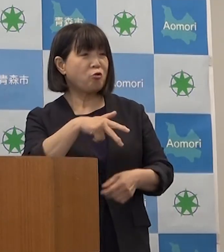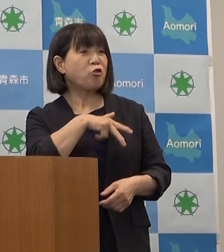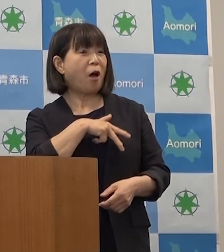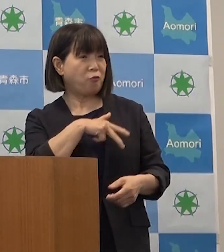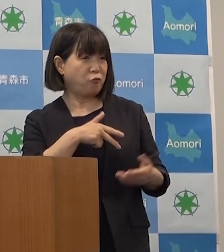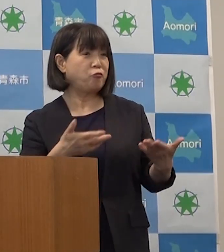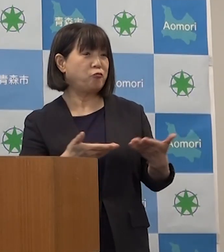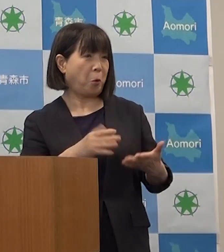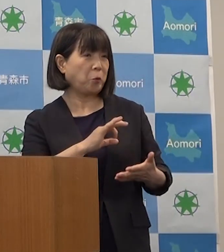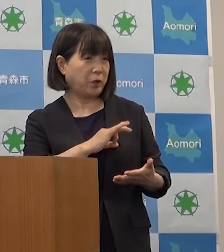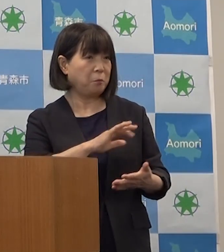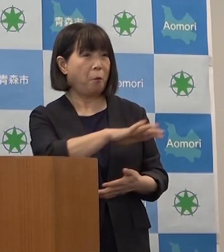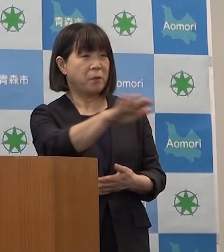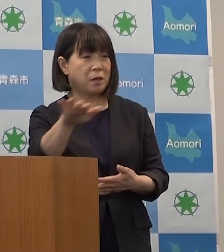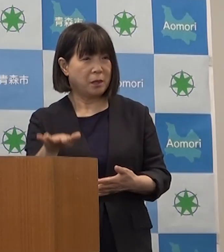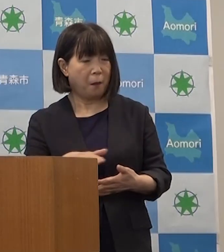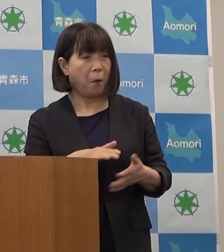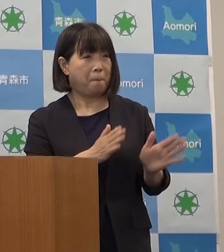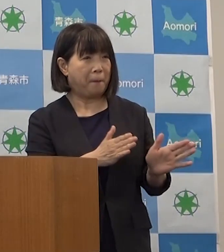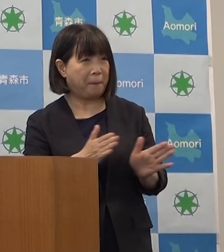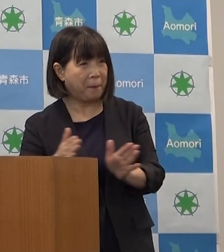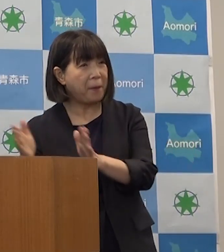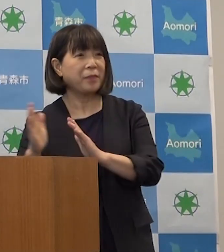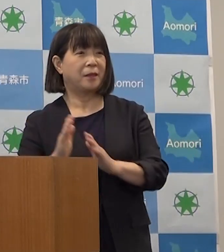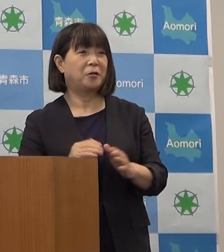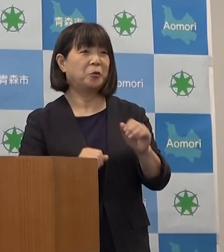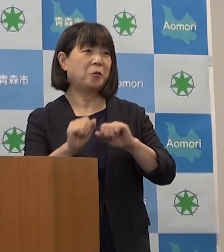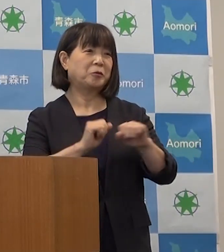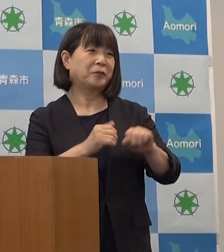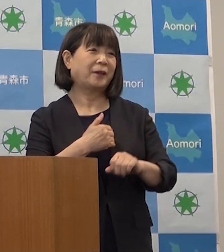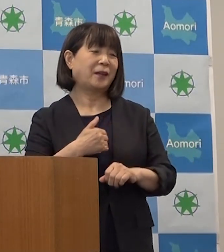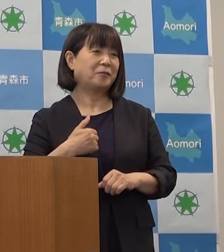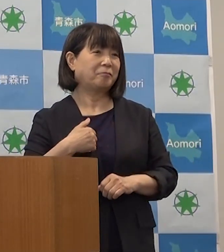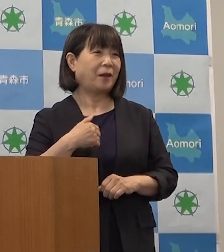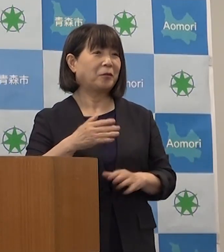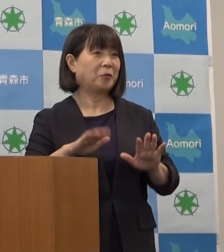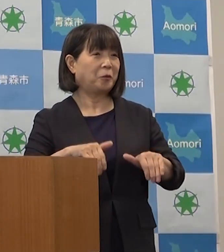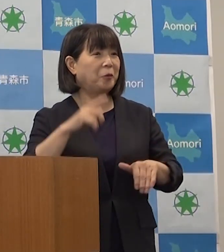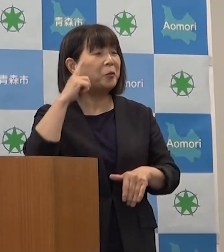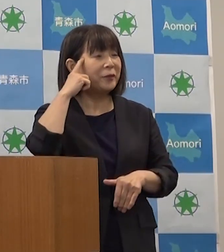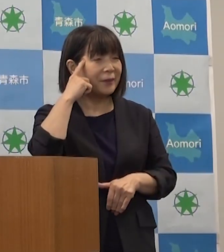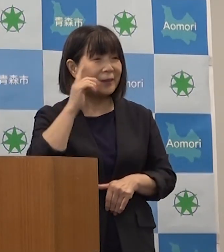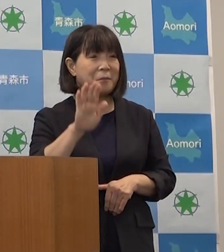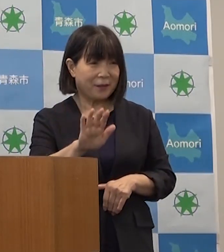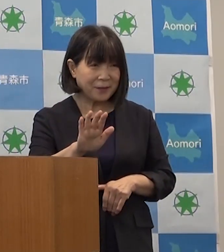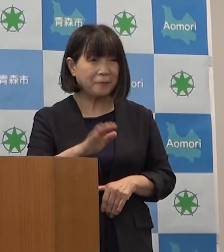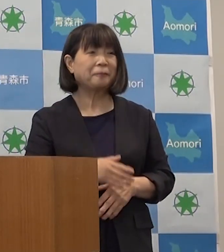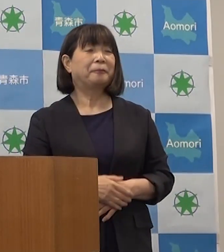て、非常にこうテキパキと動いてくれたように思っています。